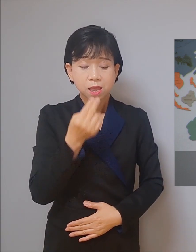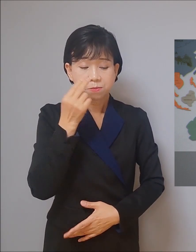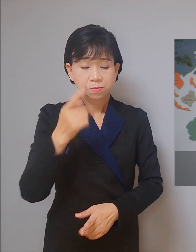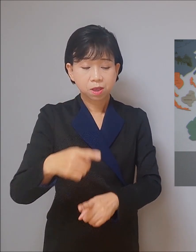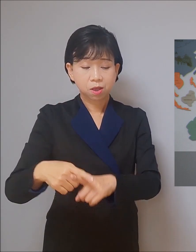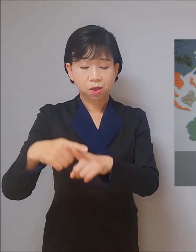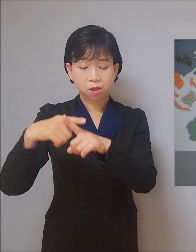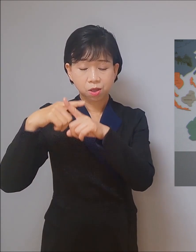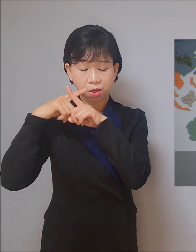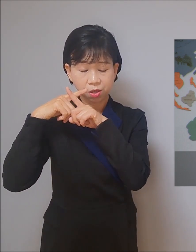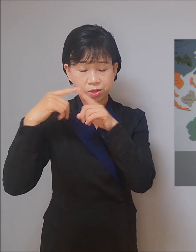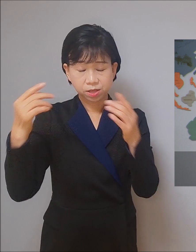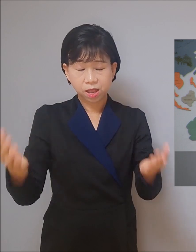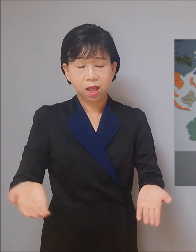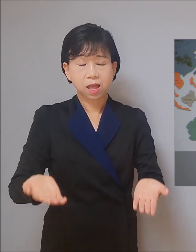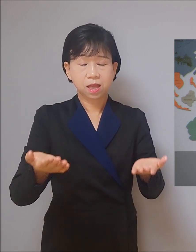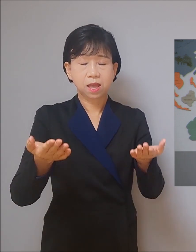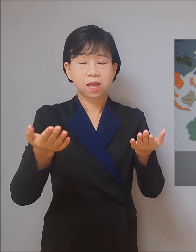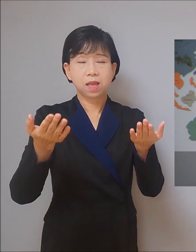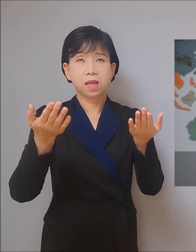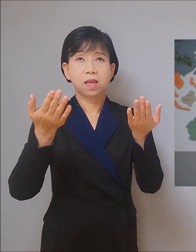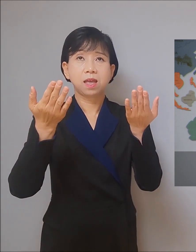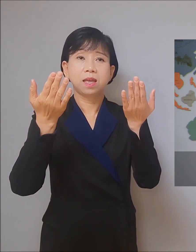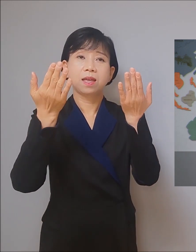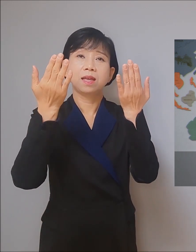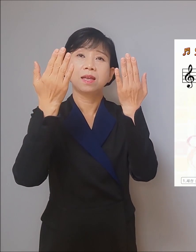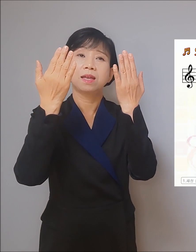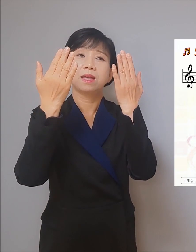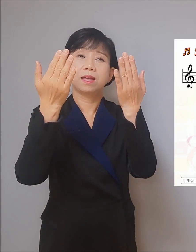내 생명